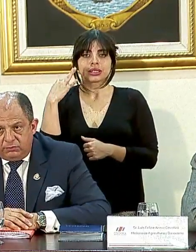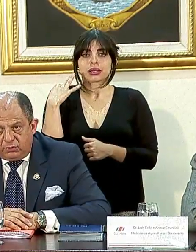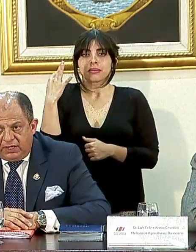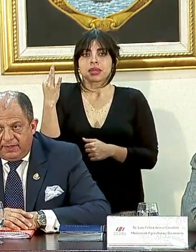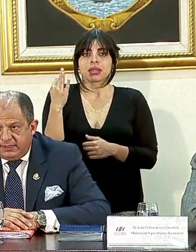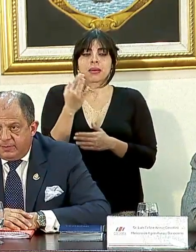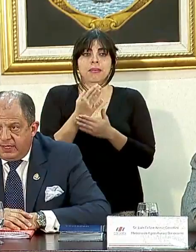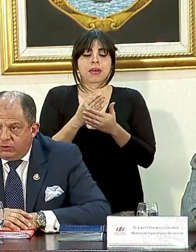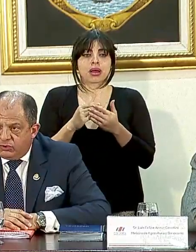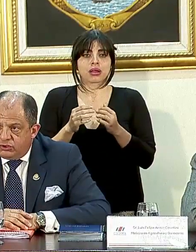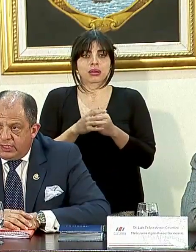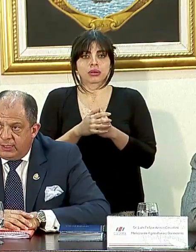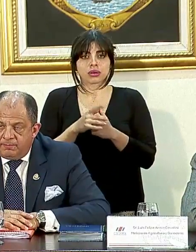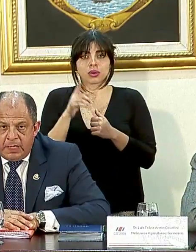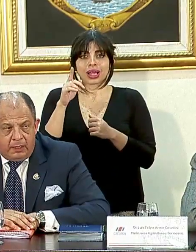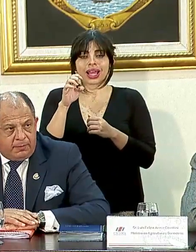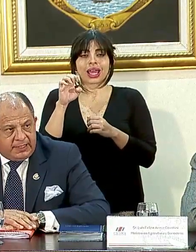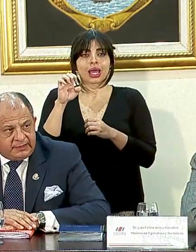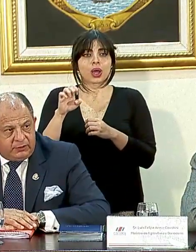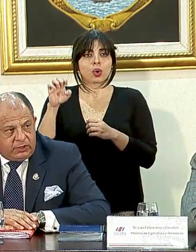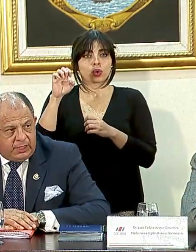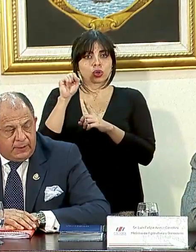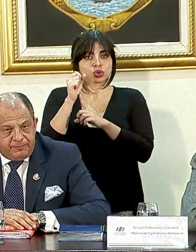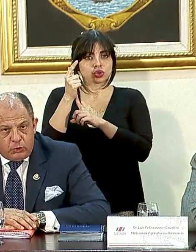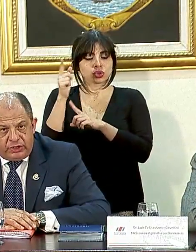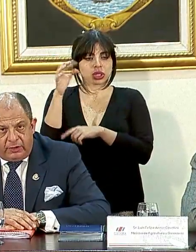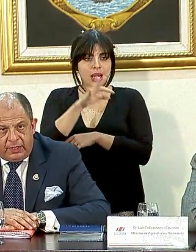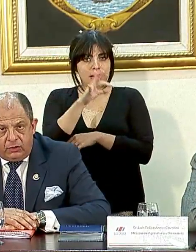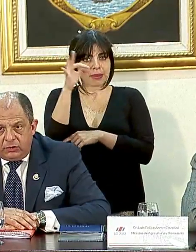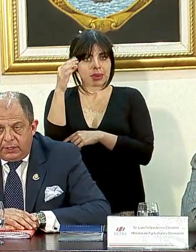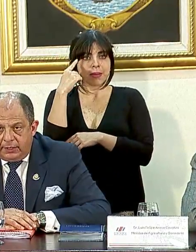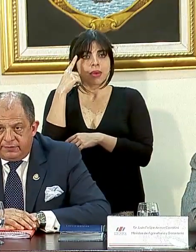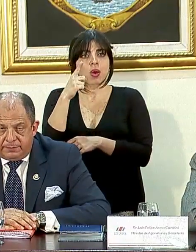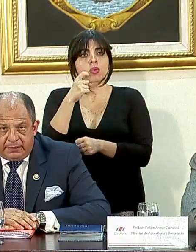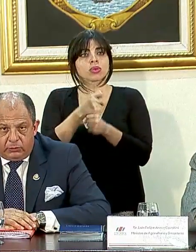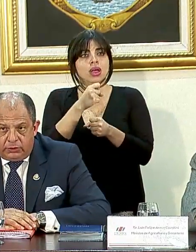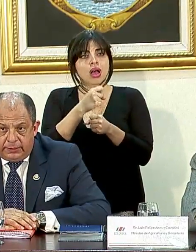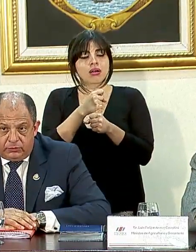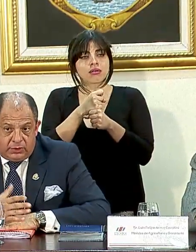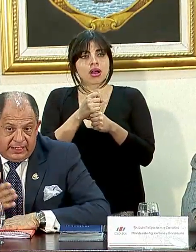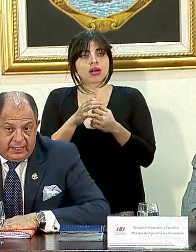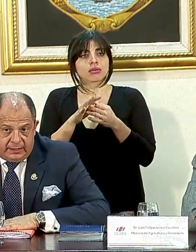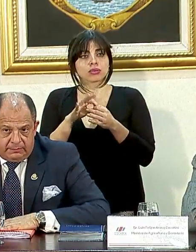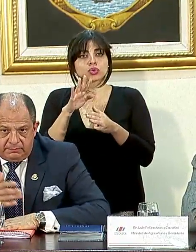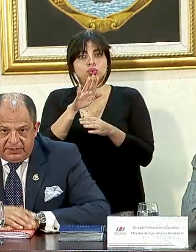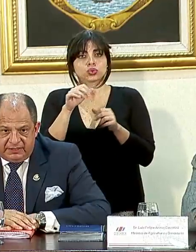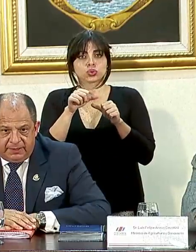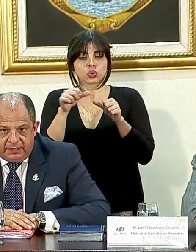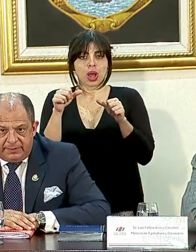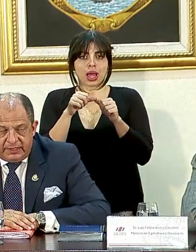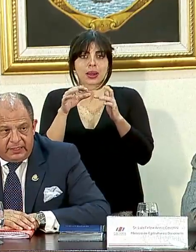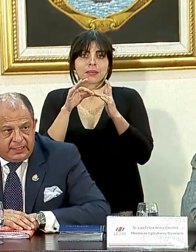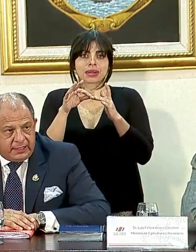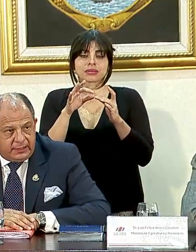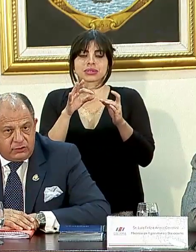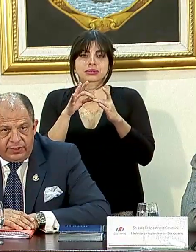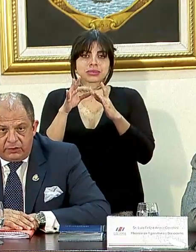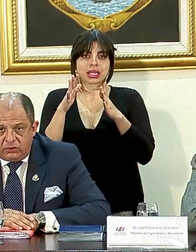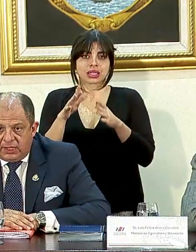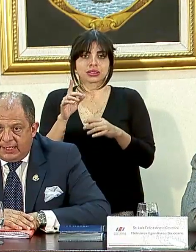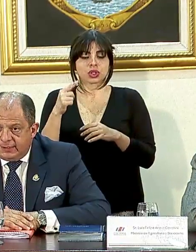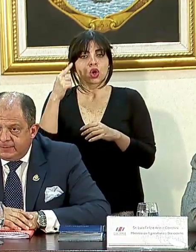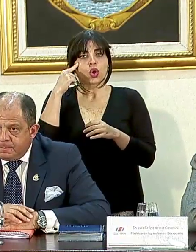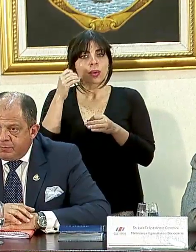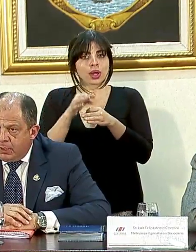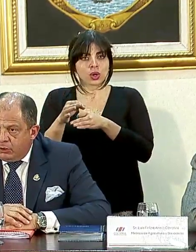por un programa que se llama Eurosocial para hacer un trabajo respecto de su área principal de especialidad, que es